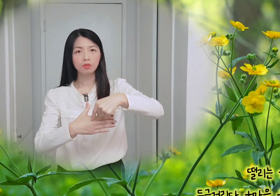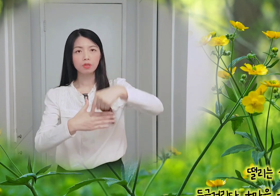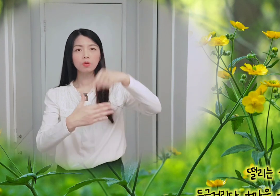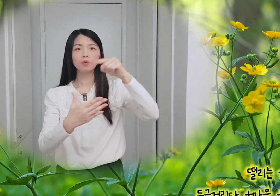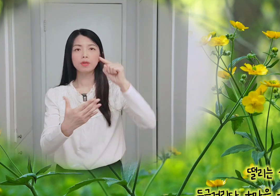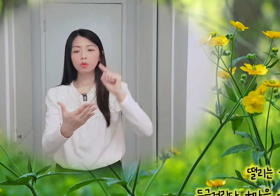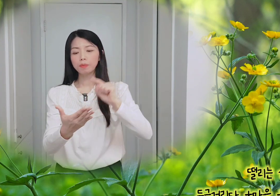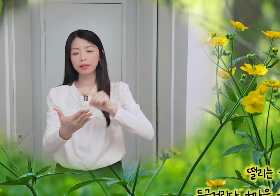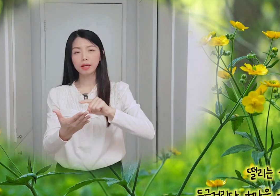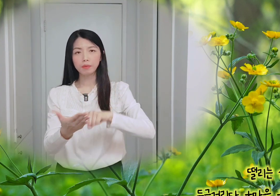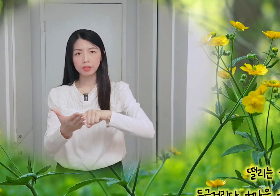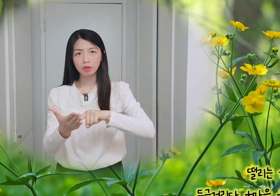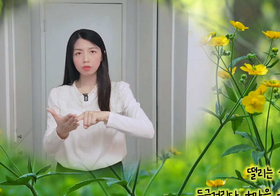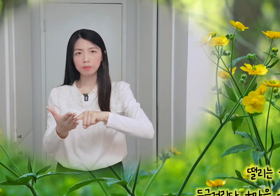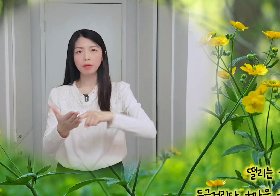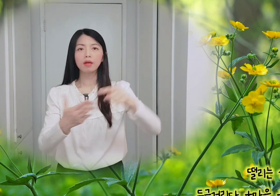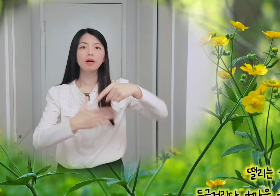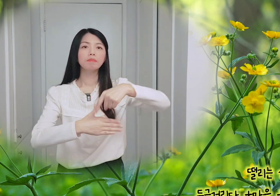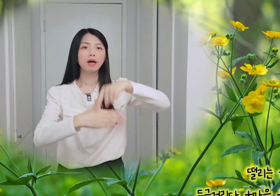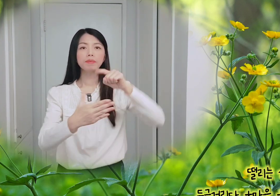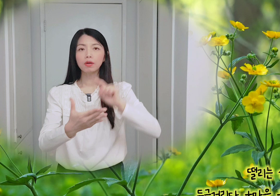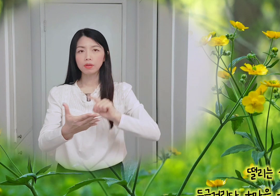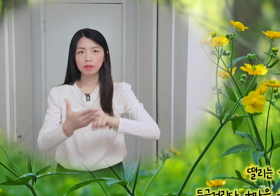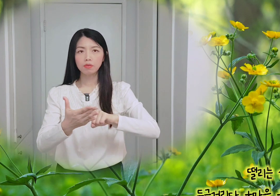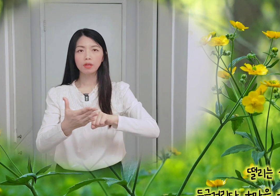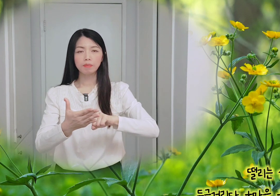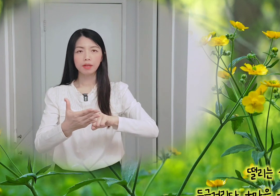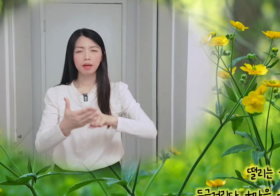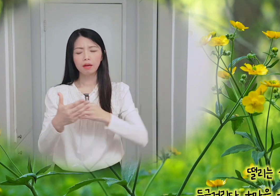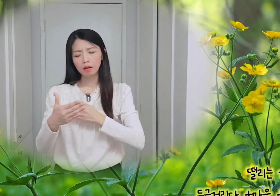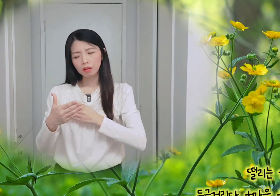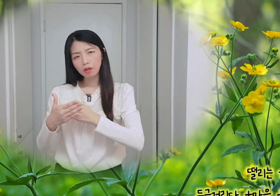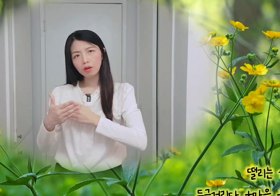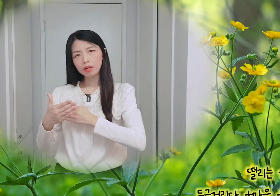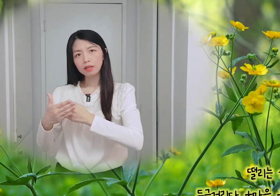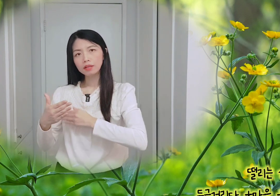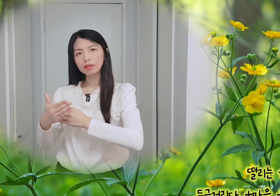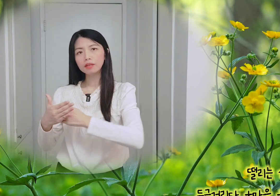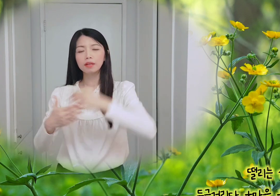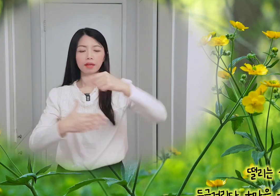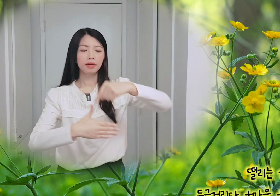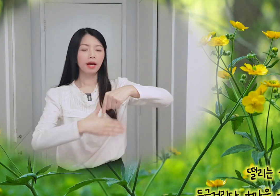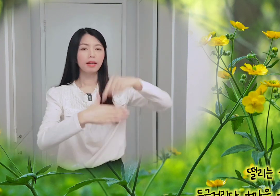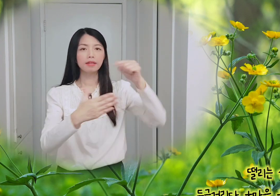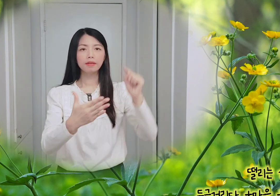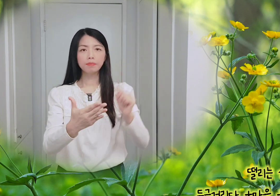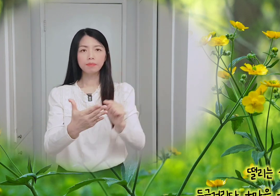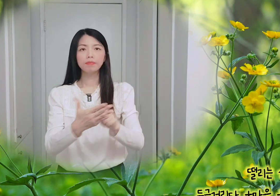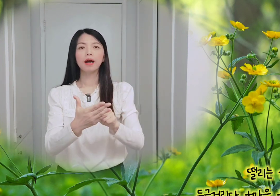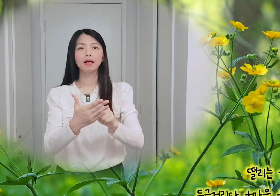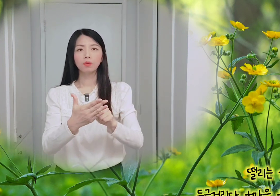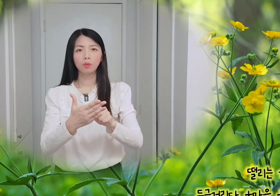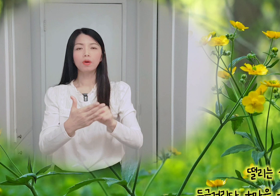한번 찍어주시고 왼손 바닥 한번 찍어주시면 마음이라고 하는 뜻의 수어가 됩니다. 떨리는